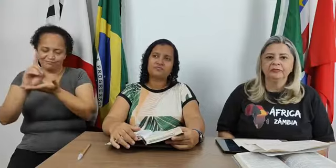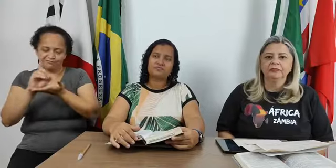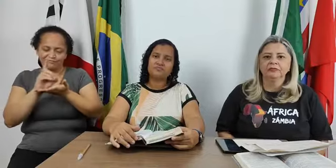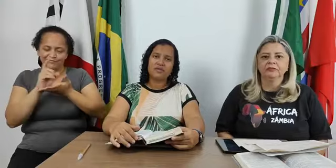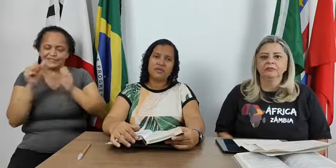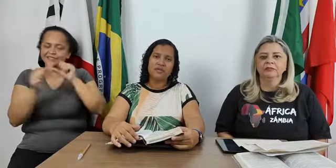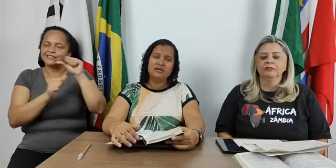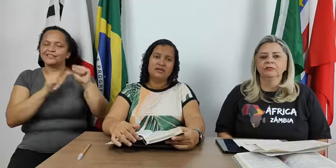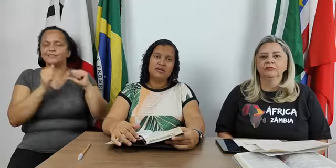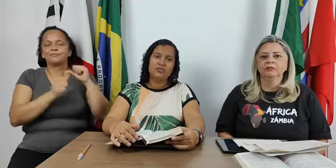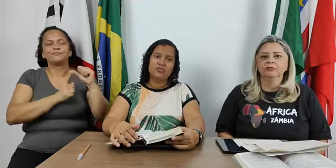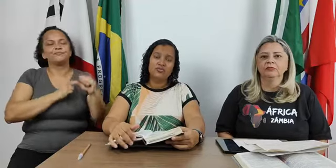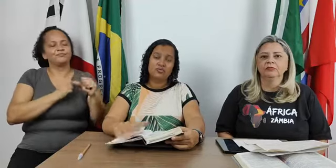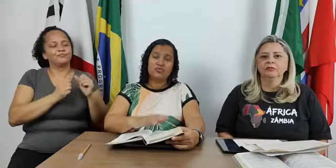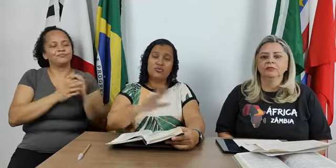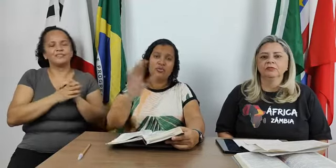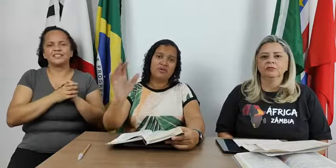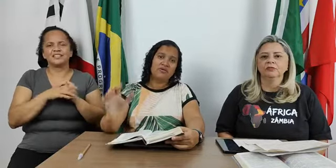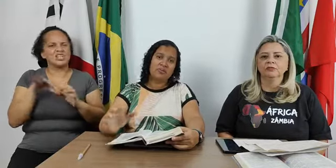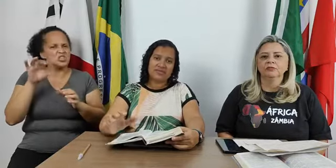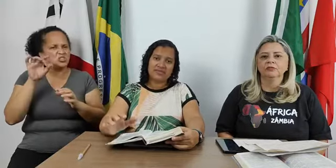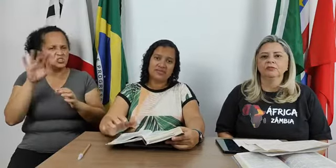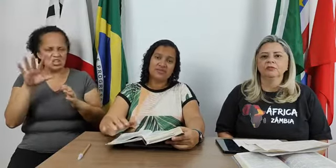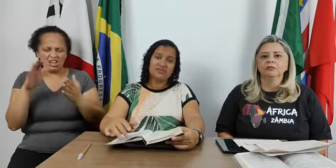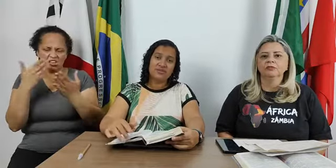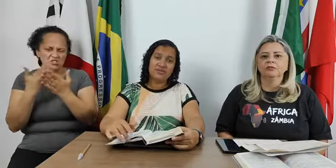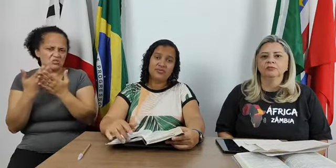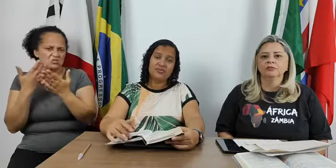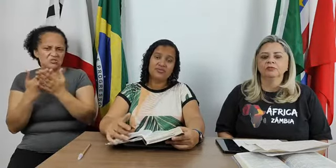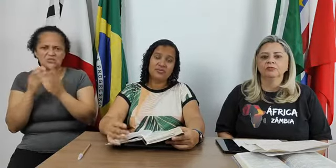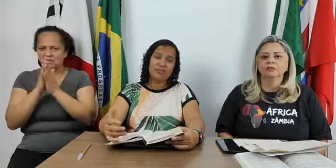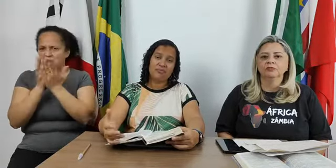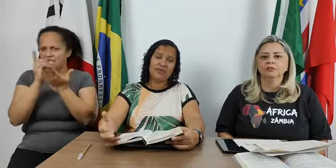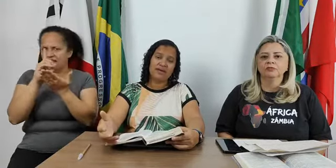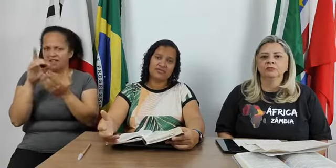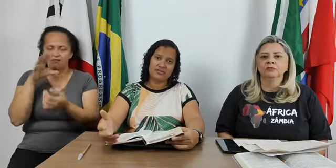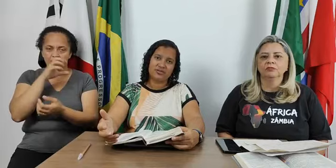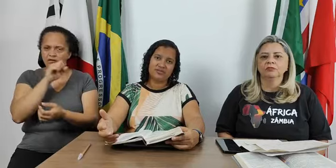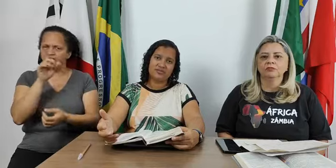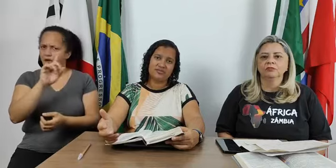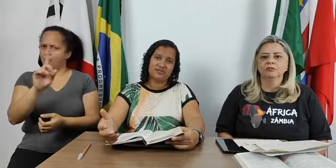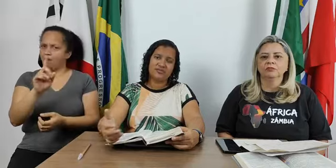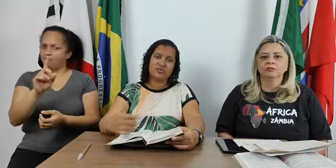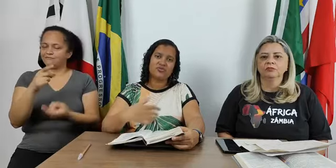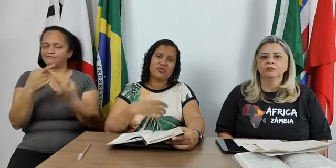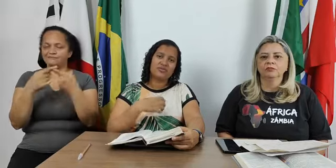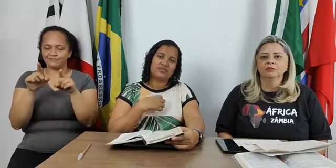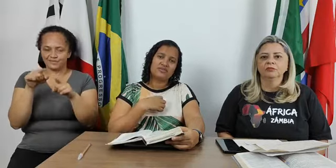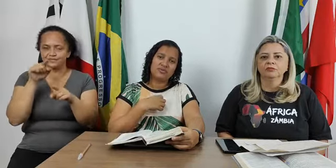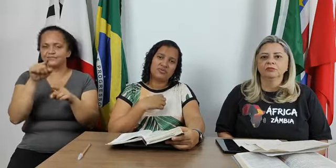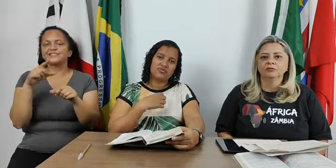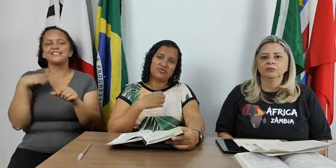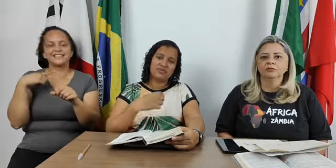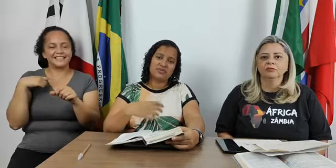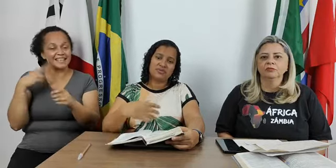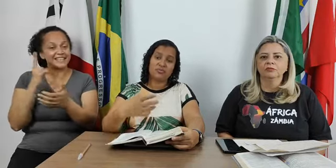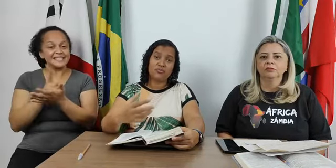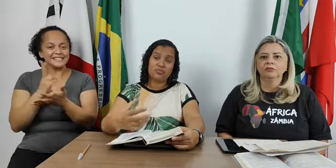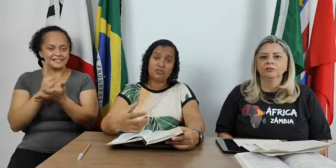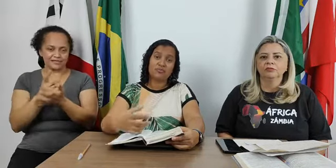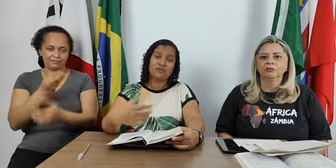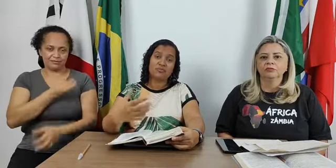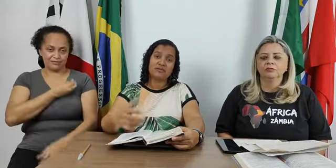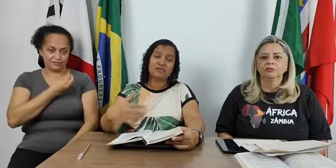só um estudo bíblico passageiro, não, se torne uma prática. Não é só um conhecimento para você, mas